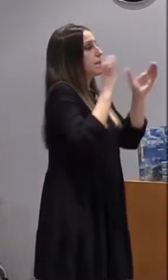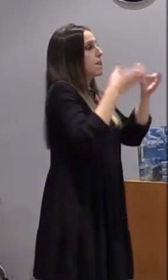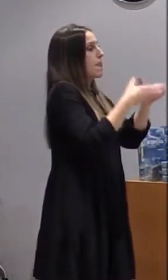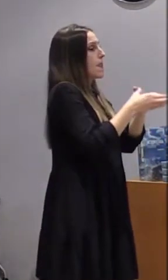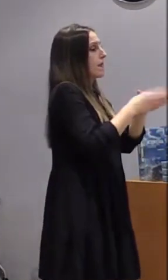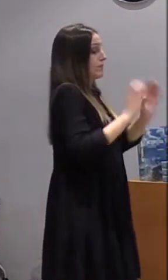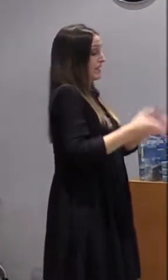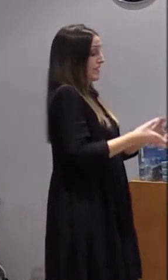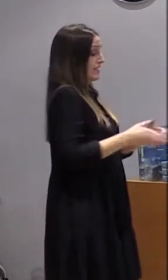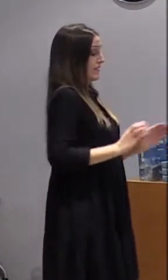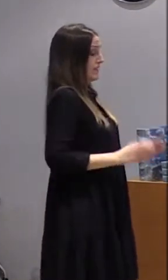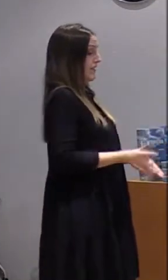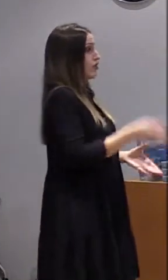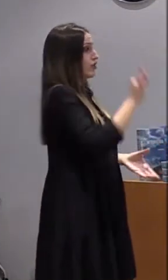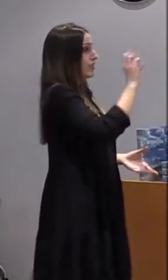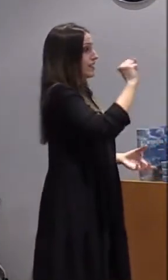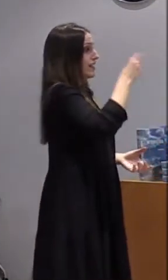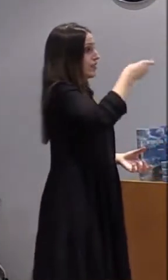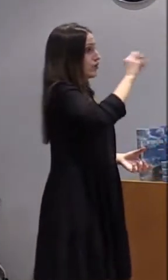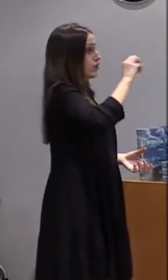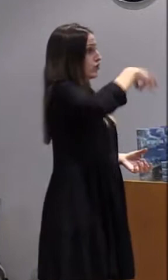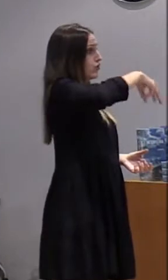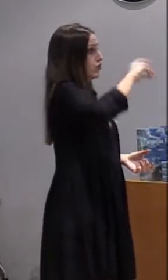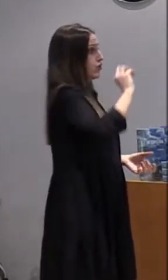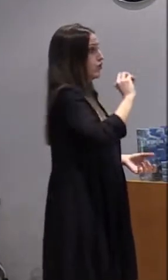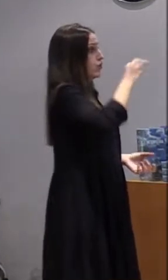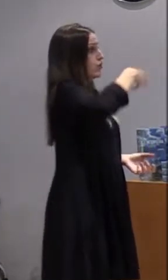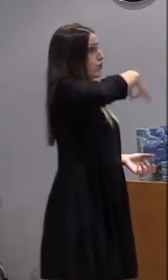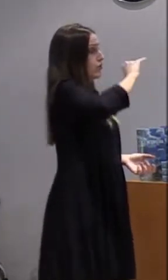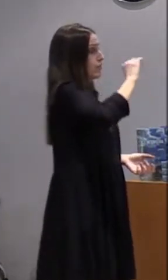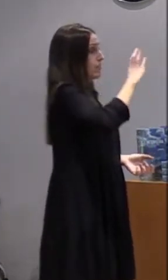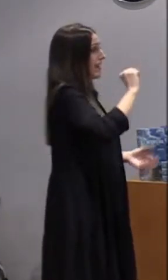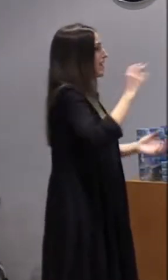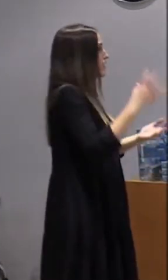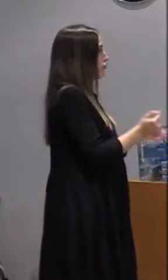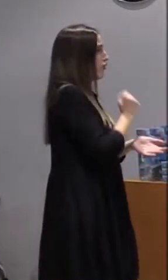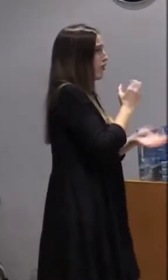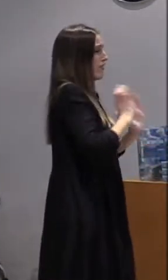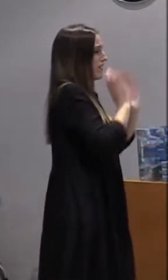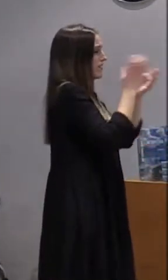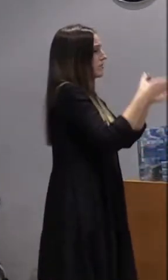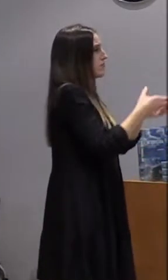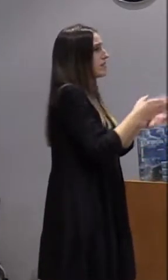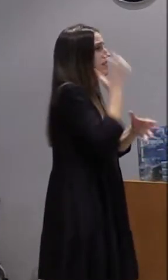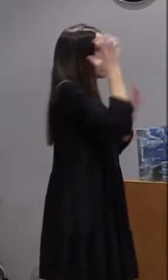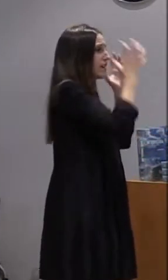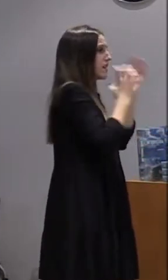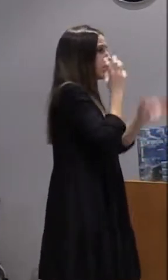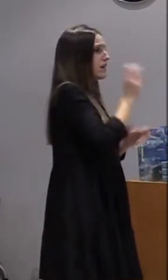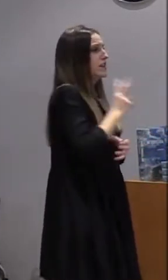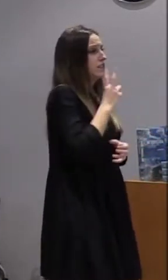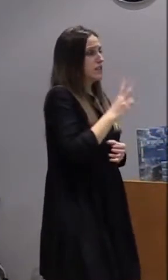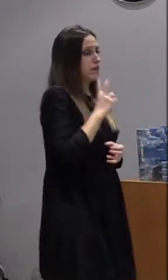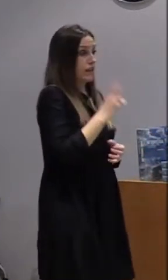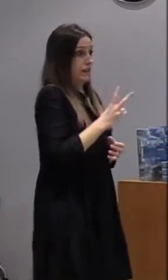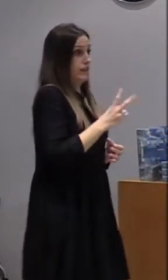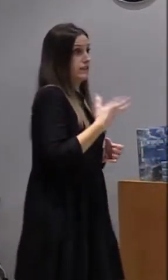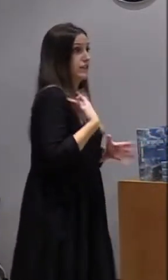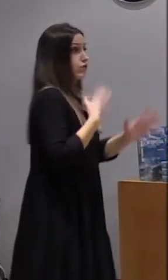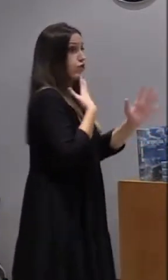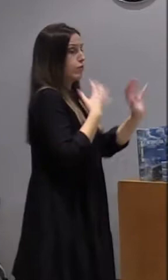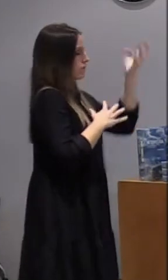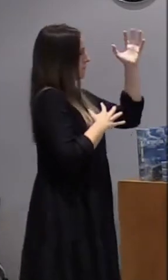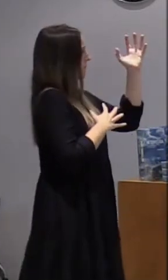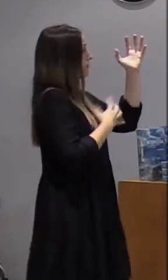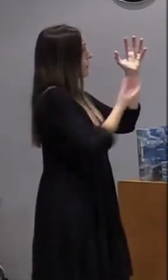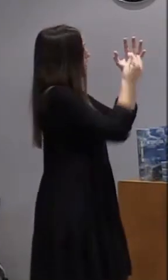taxonómica de todas las especies animales y vegetales. Y sabéis que tiene una estructura en árbol y que asigna nombres en latín